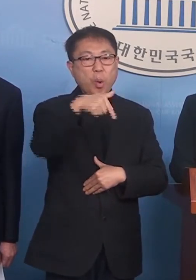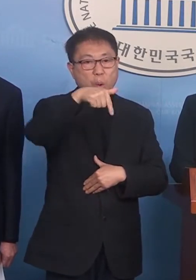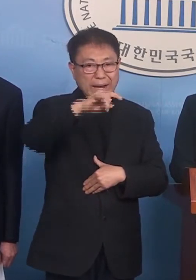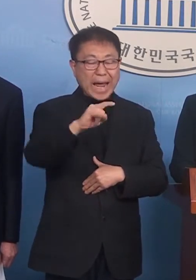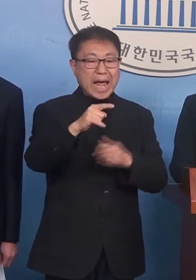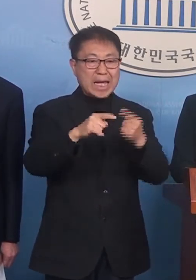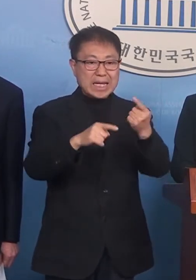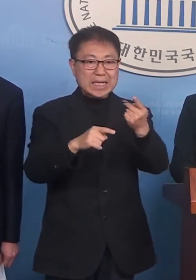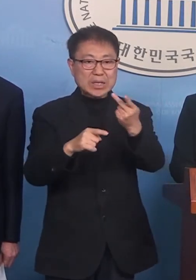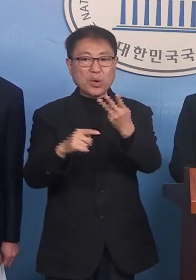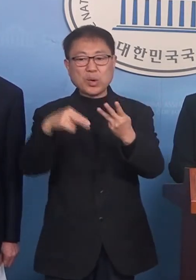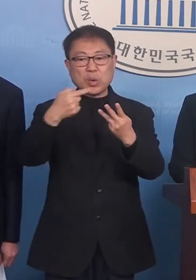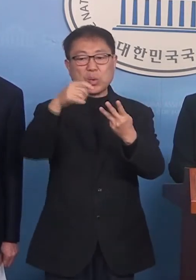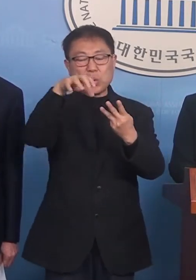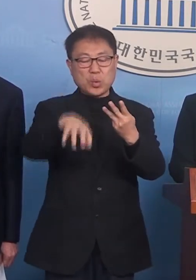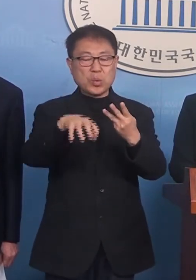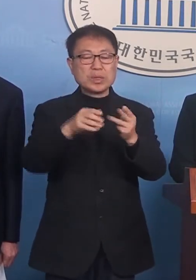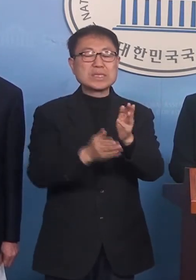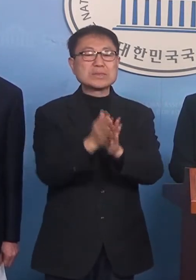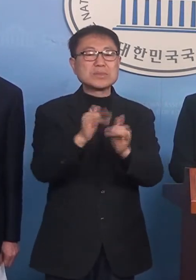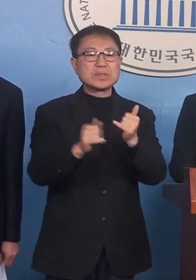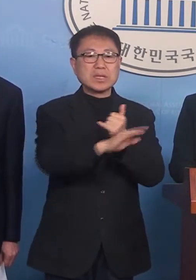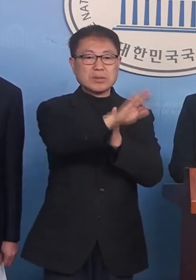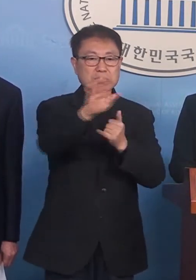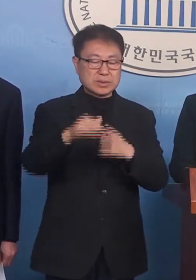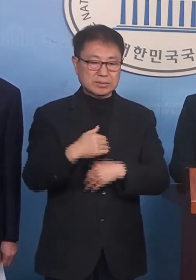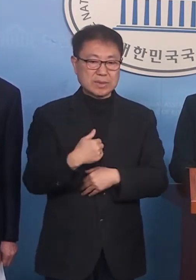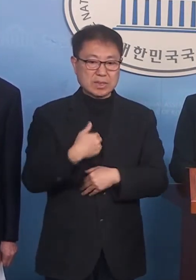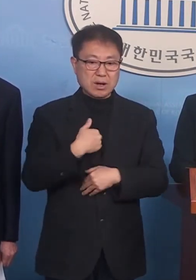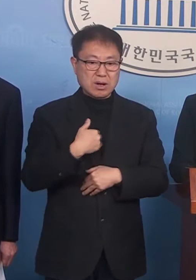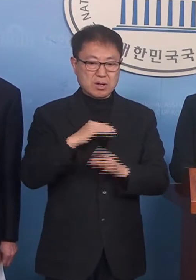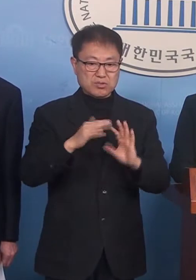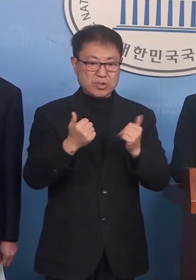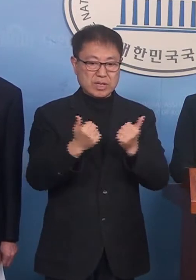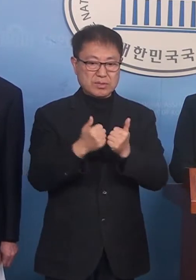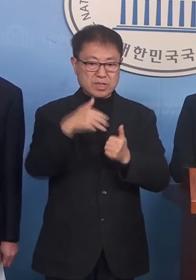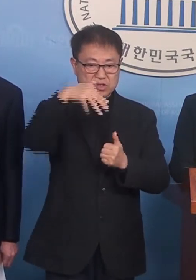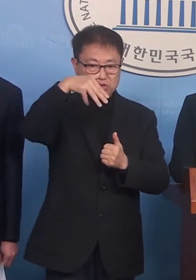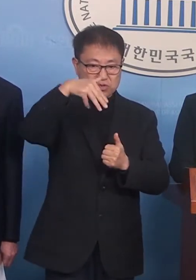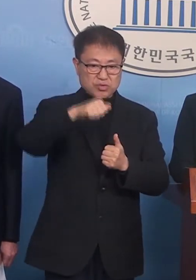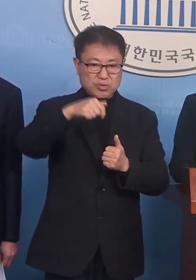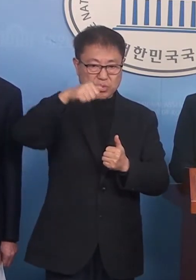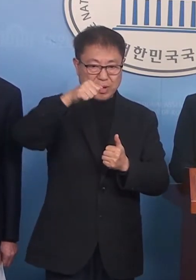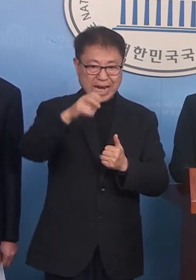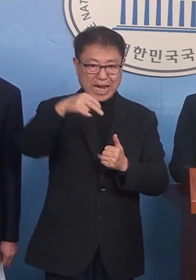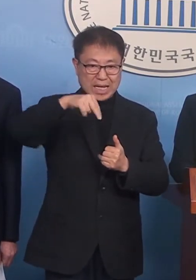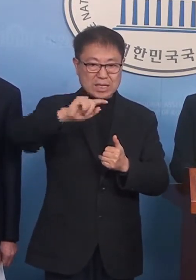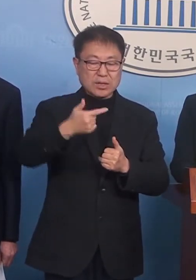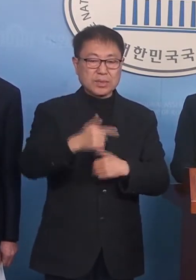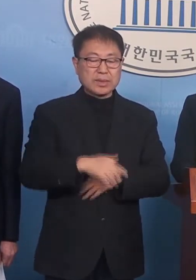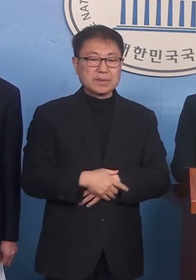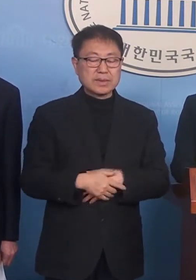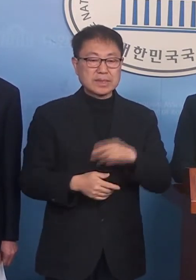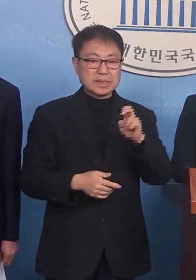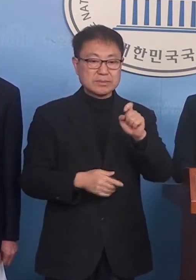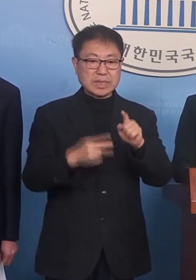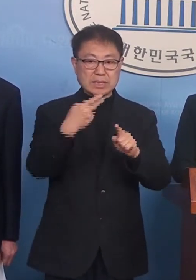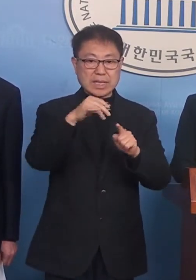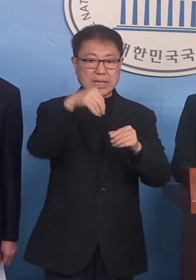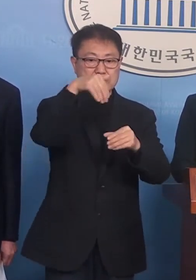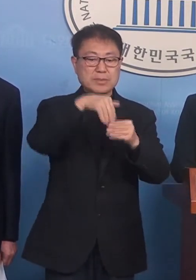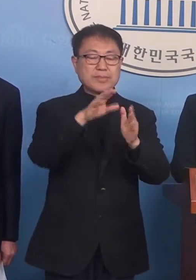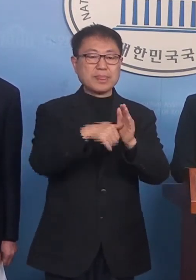3동 시민 여러분, 정의당 안양시 동아일위원장 국회의원 추혜선입니다. 저는 다가오는 21대